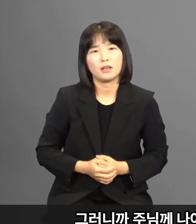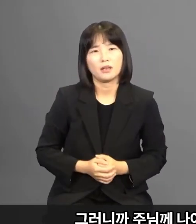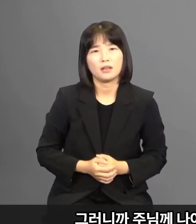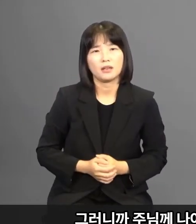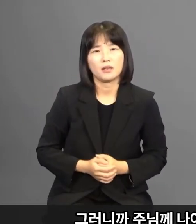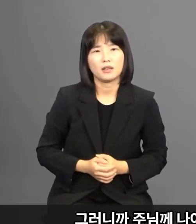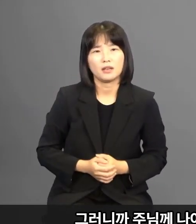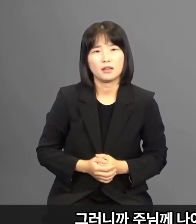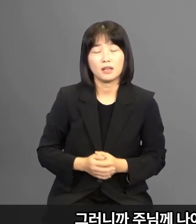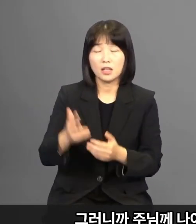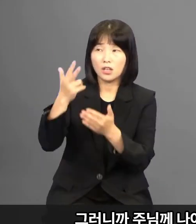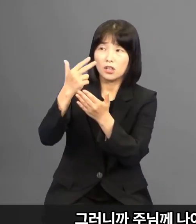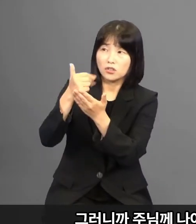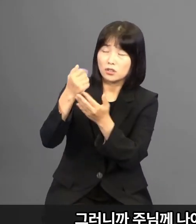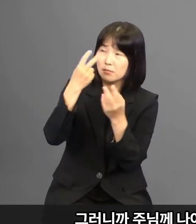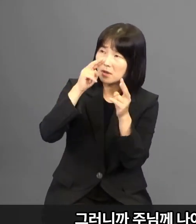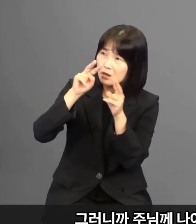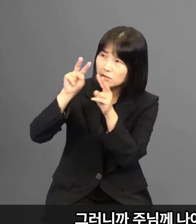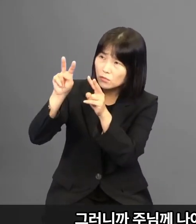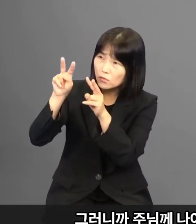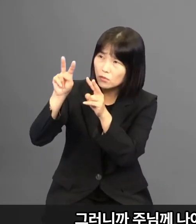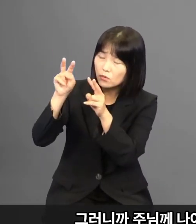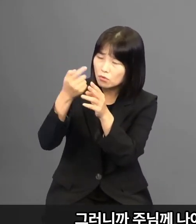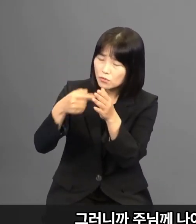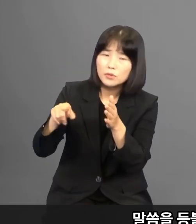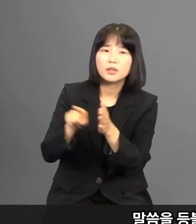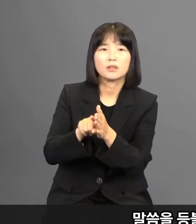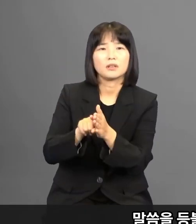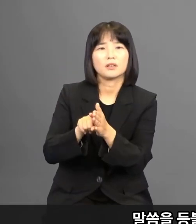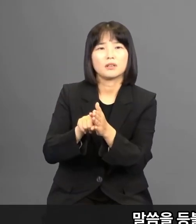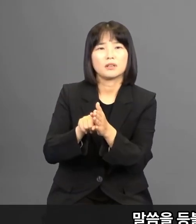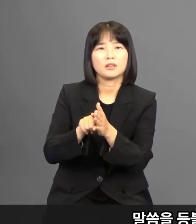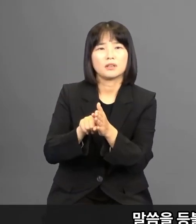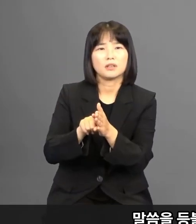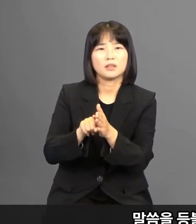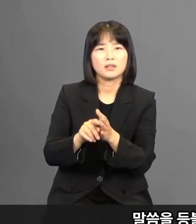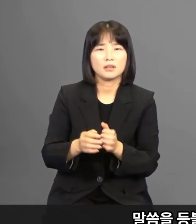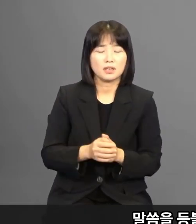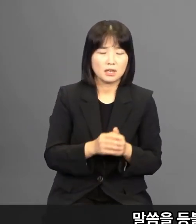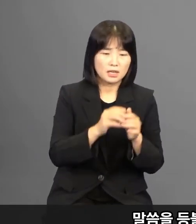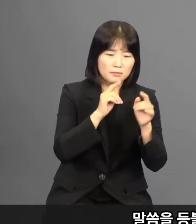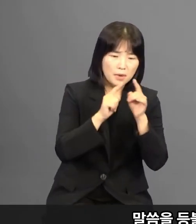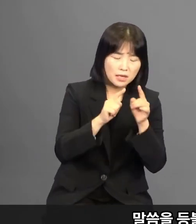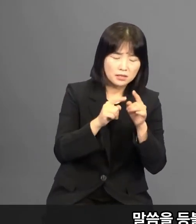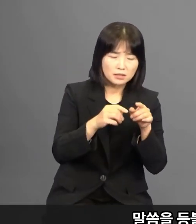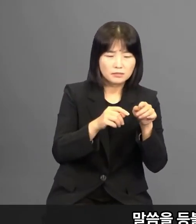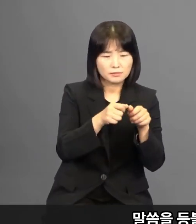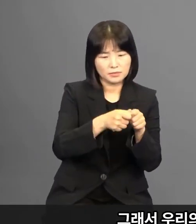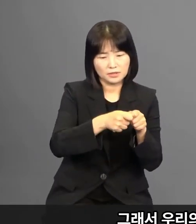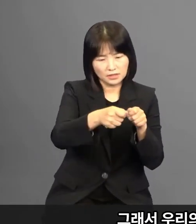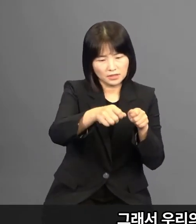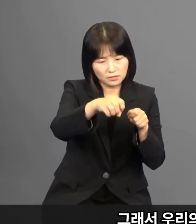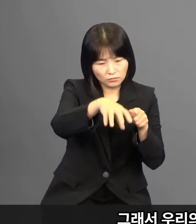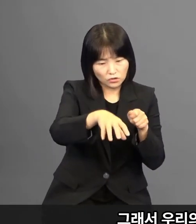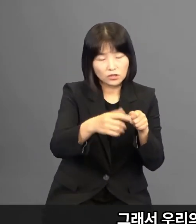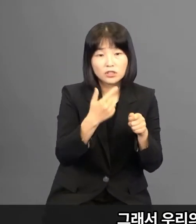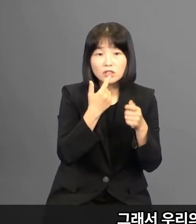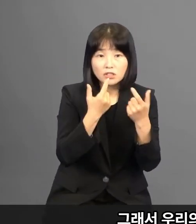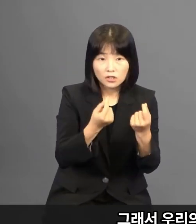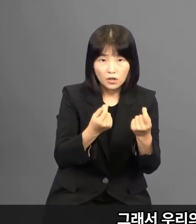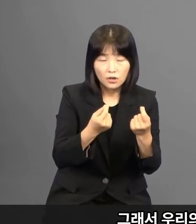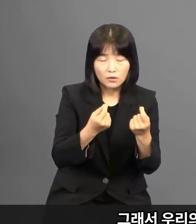주님께 나아가고 떠나지 않도록 하기 위해서 말씀을 등불로 비춰 주시는 것이죠. 그래서 우리